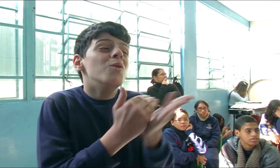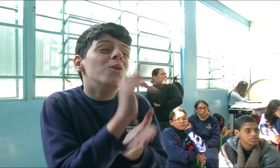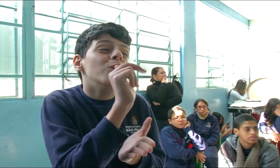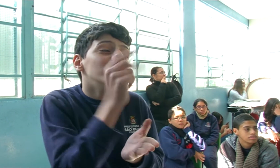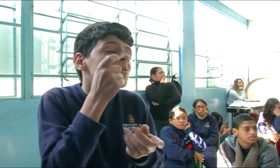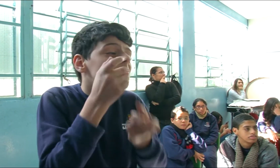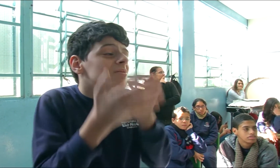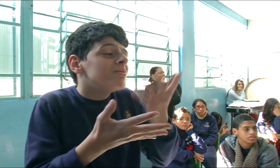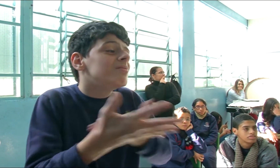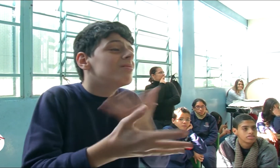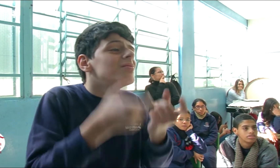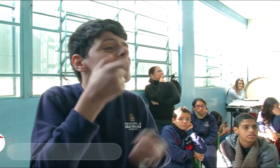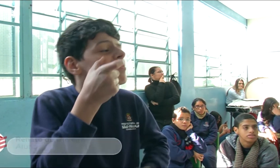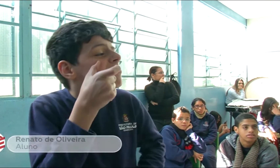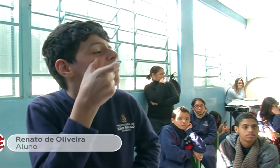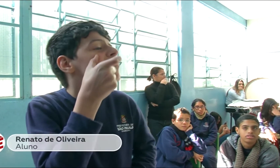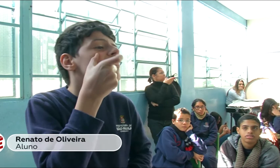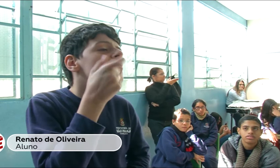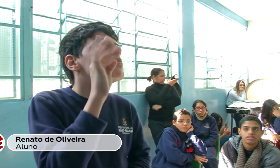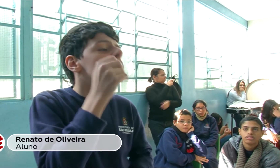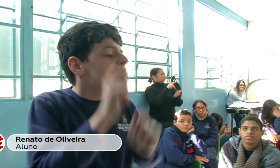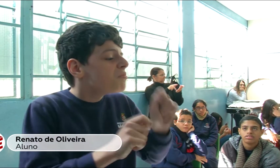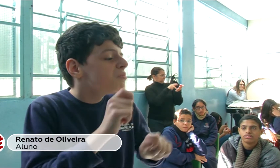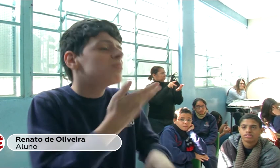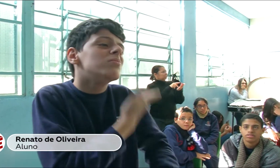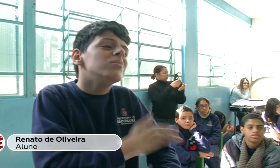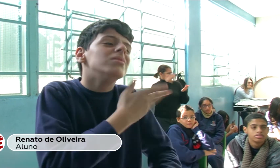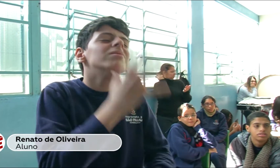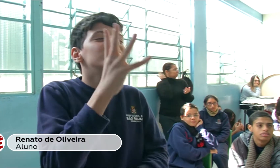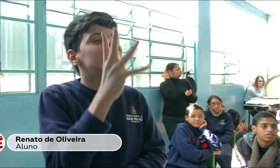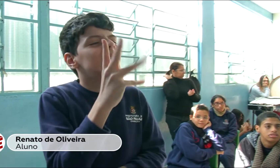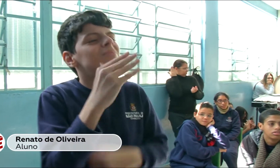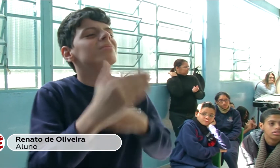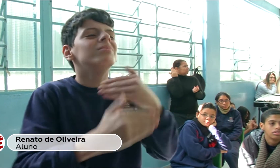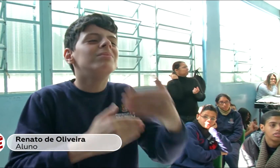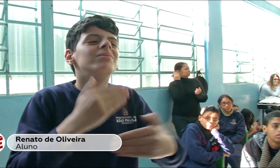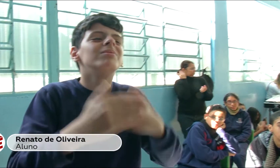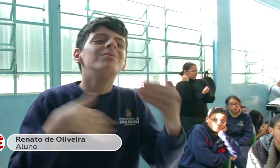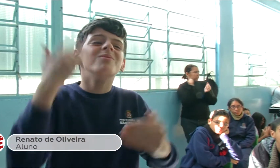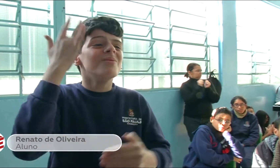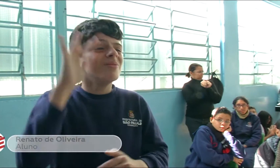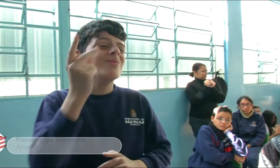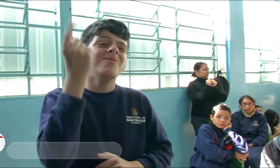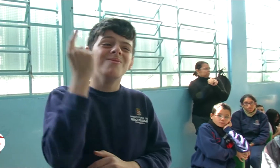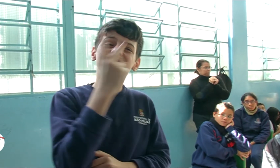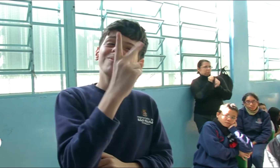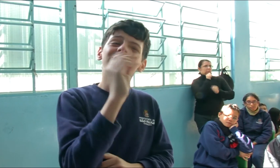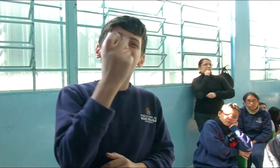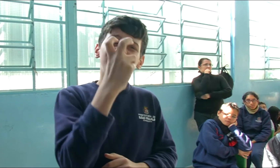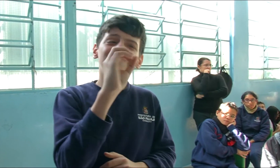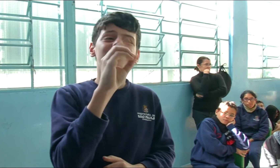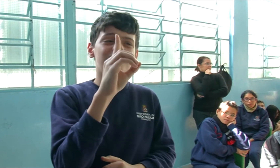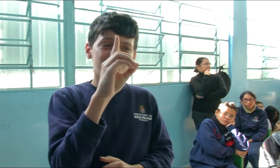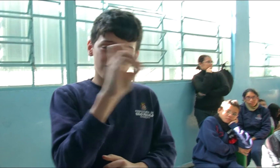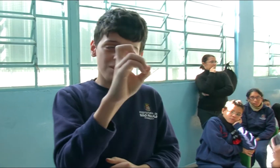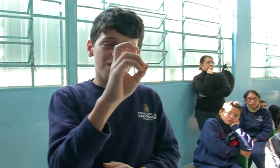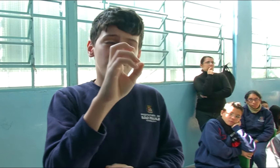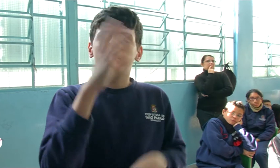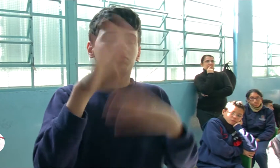Não, eu não conhecia. Eu olhava, ficava curioso, demorou um pouco para eu entrar, para eu resolver entrar.